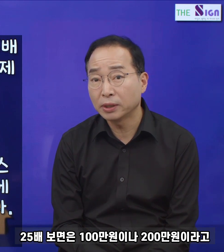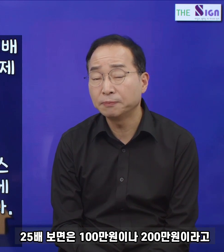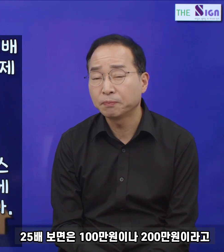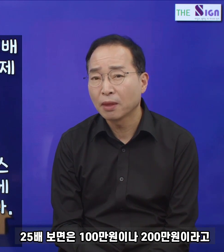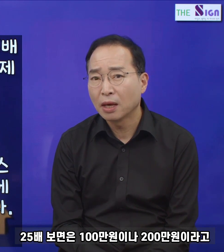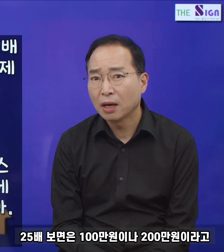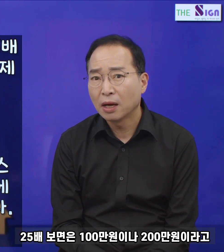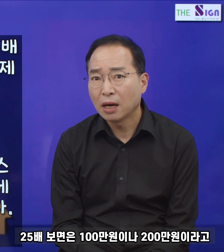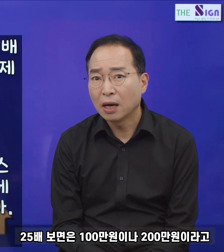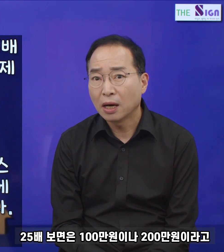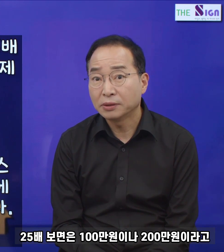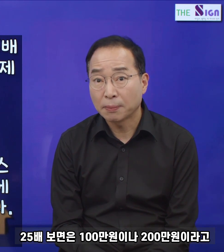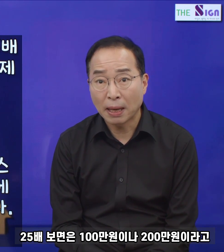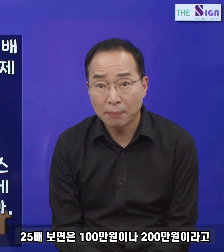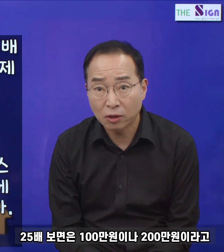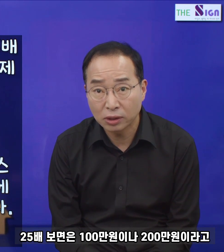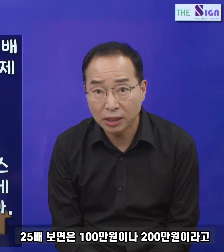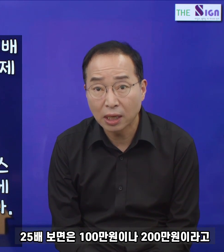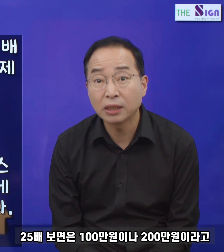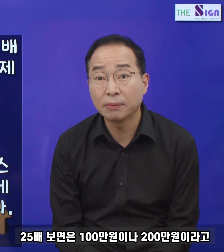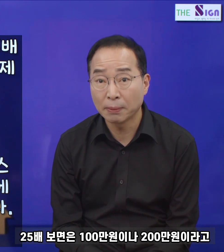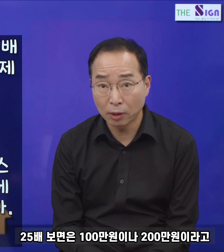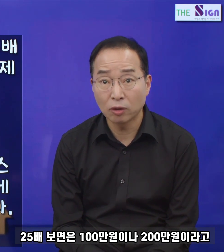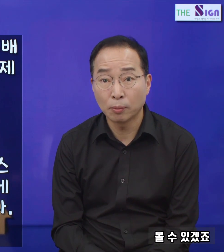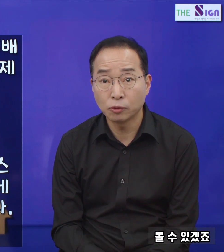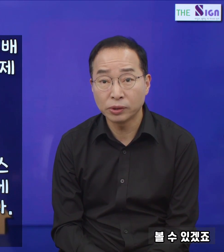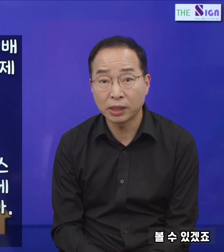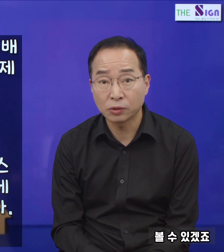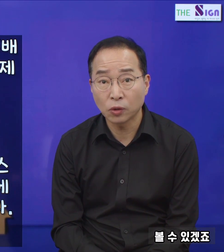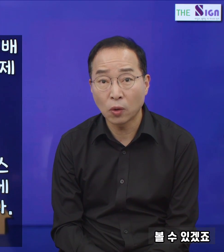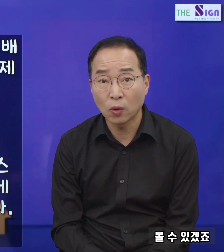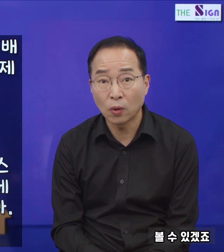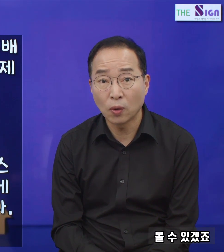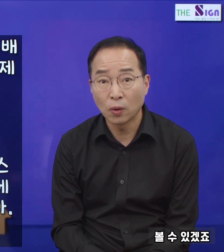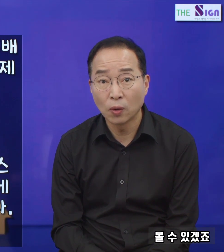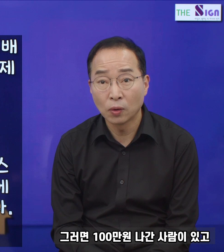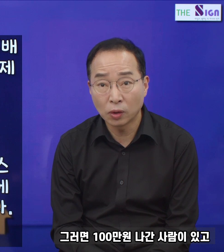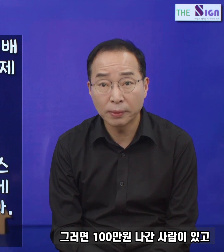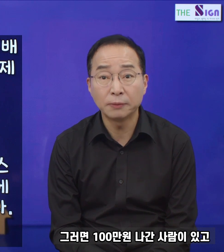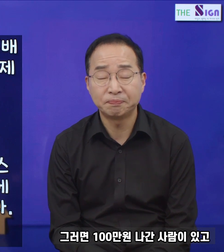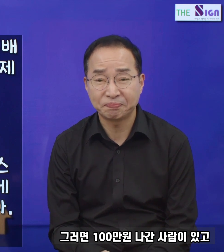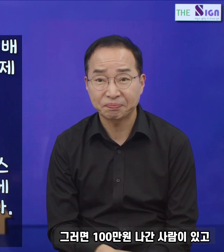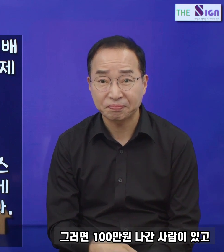보면은 이제 100만원이나 200만원이라고 볼 수 있겠죠. 그러면